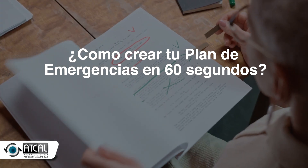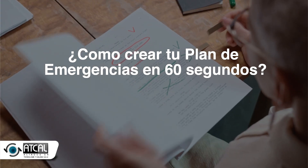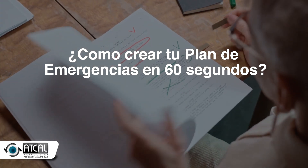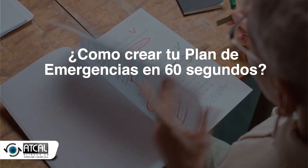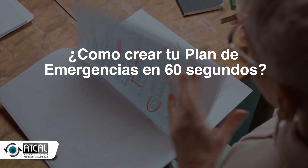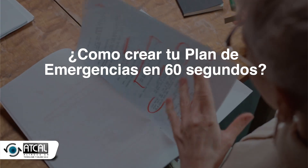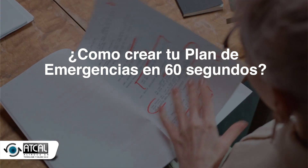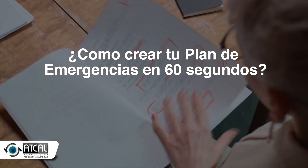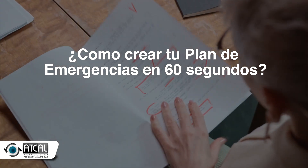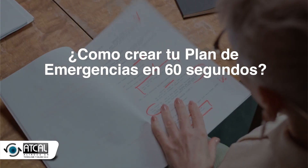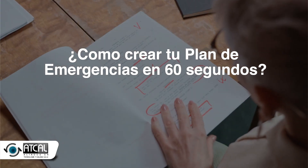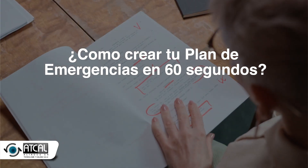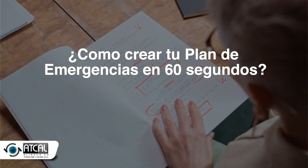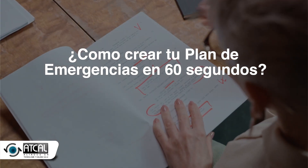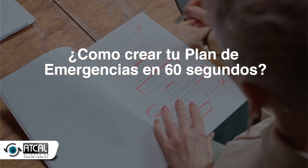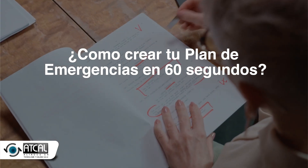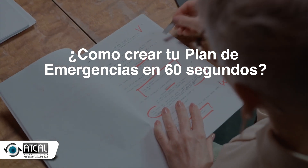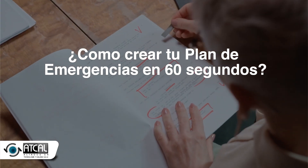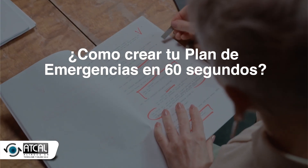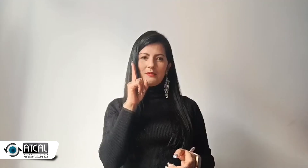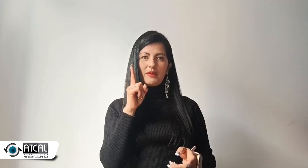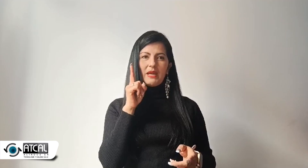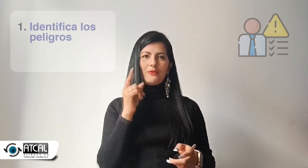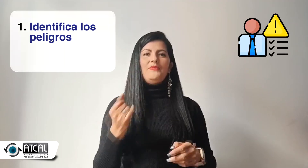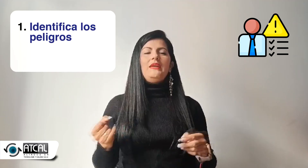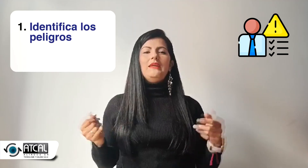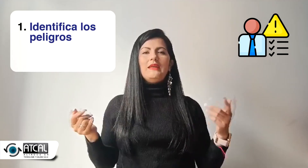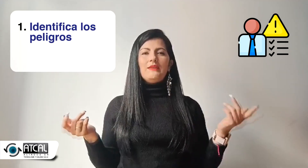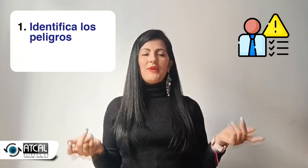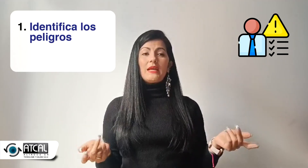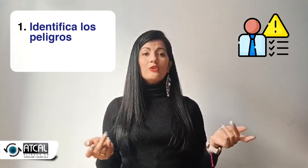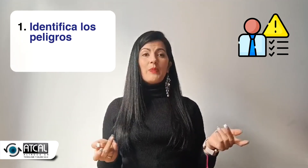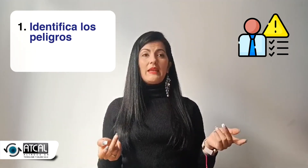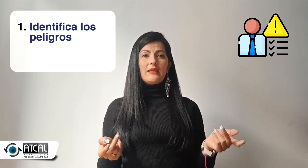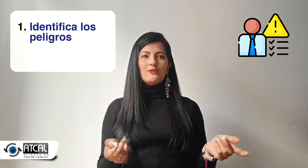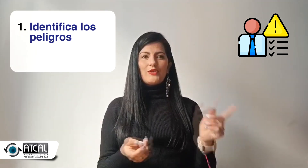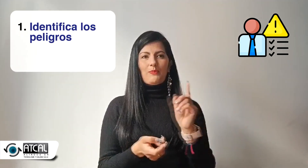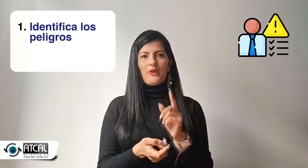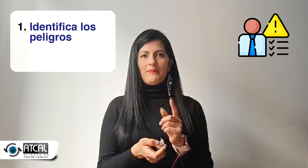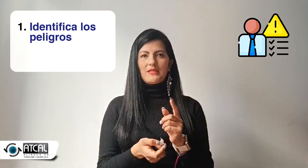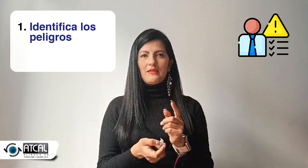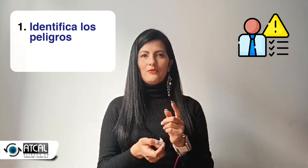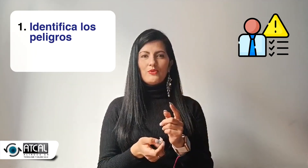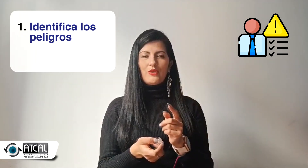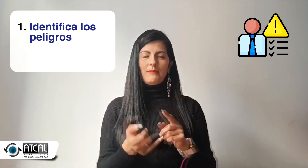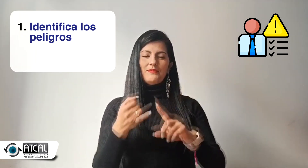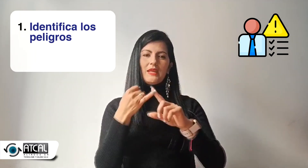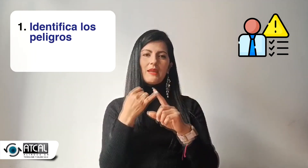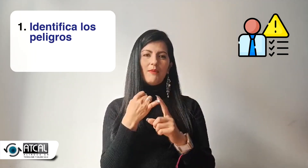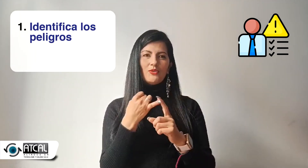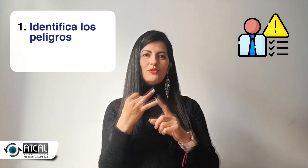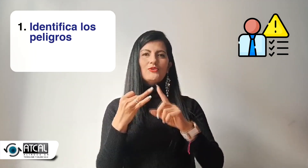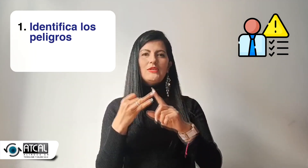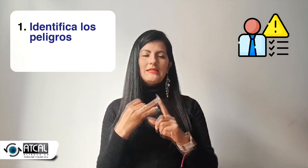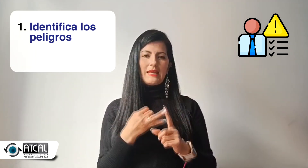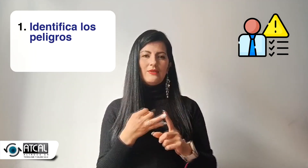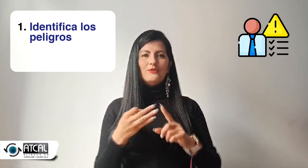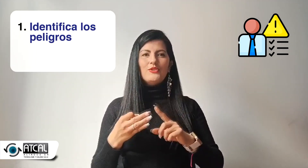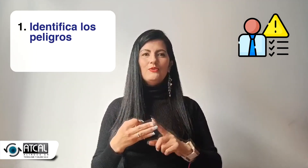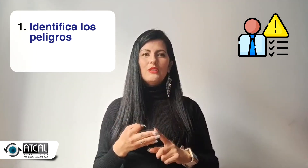en 60 segundos? Es súper fácil. Primero, identifica los peligros que pueden pasar en tu zona. Terremotos, incendios,